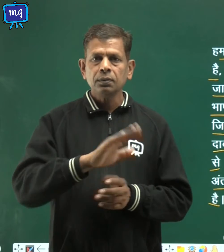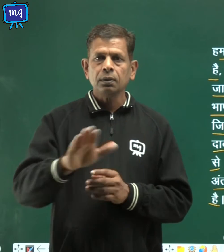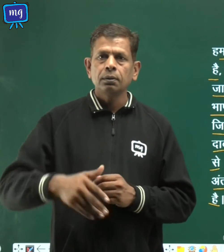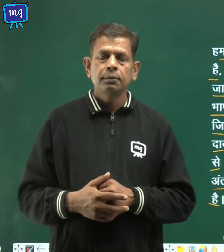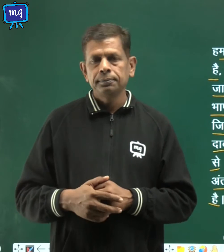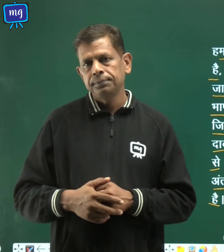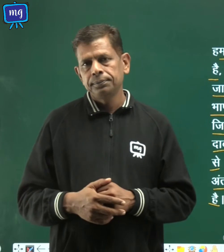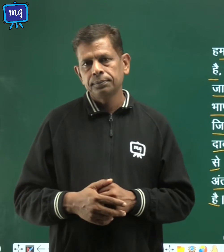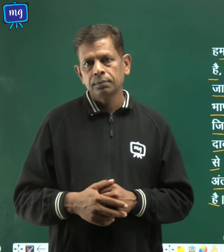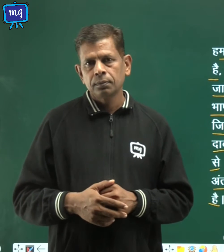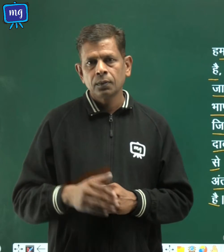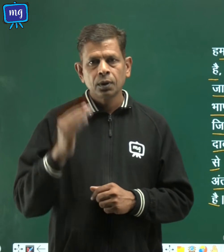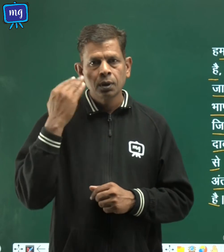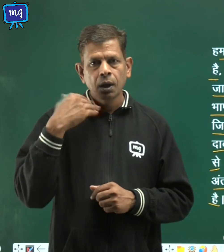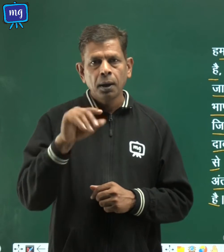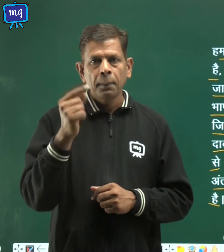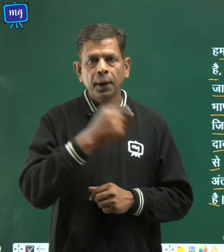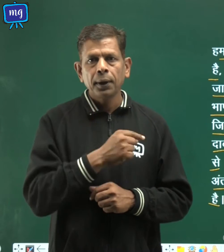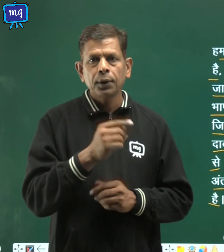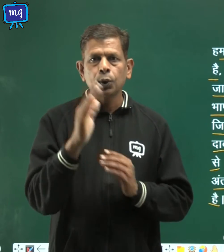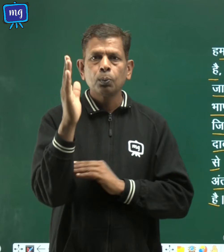बच्चों, जब इस बोतल को